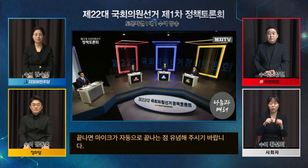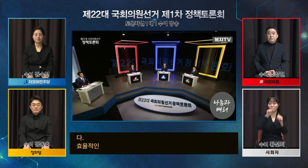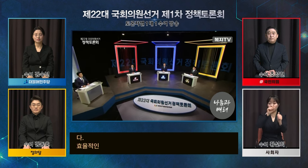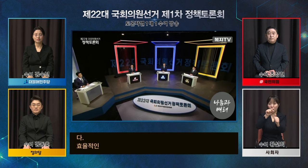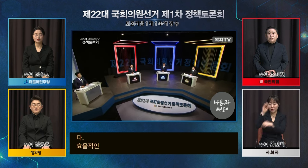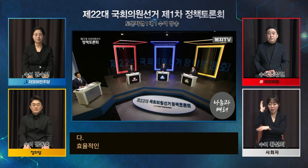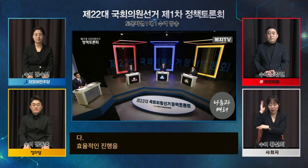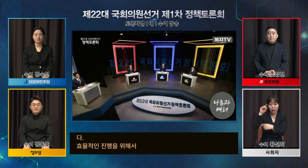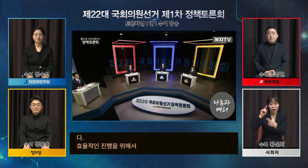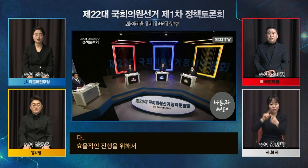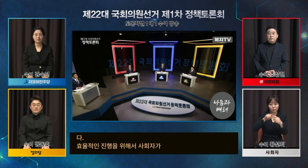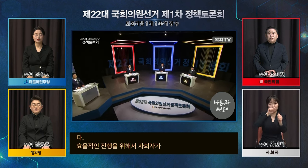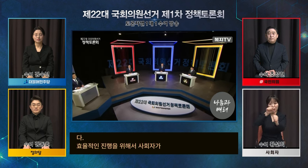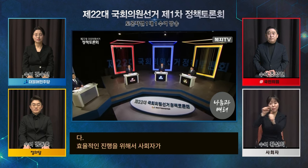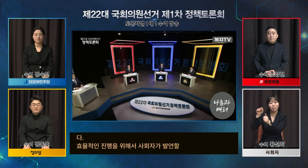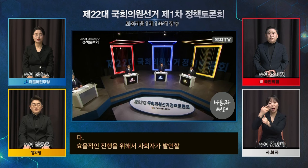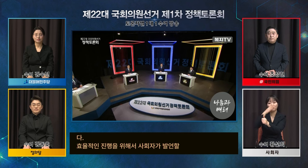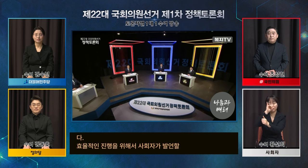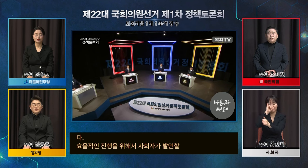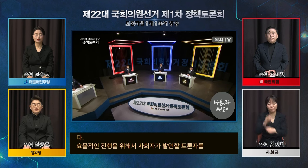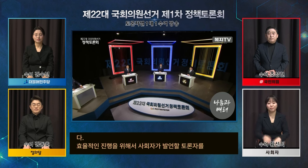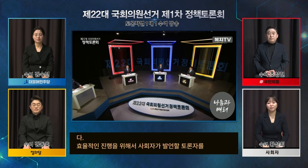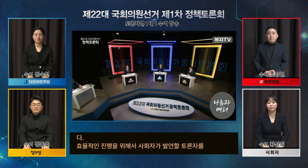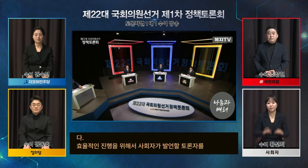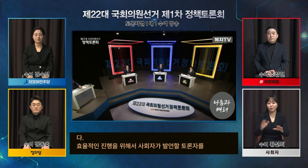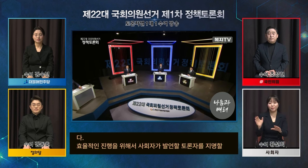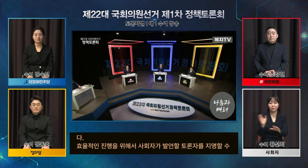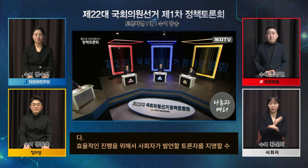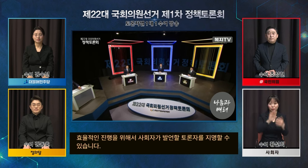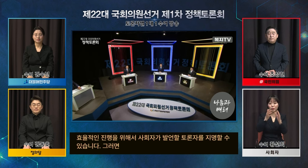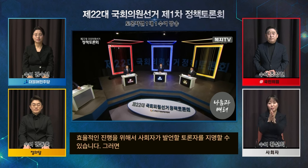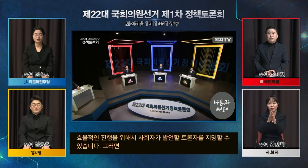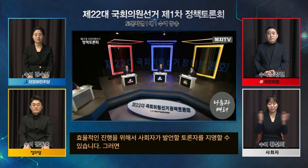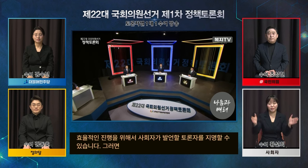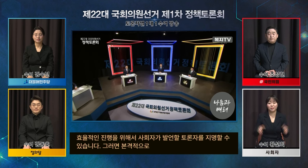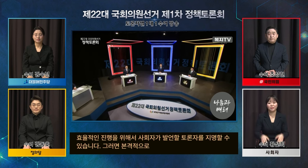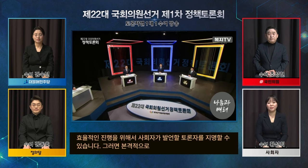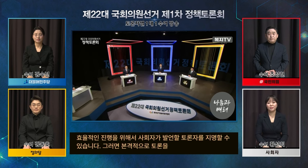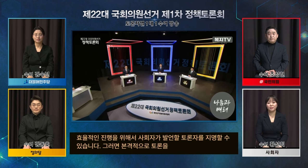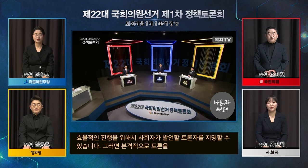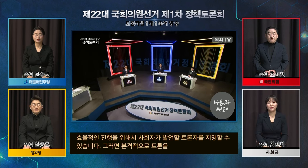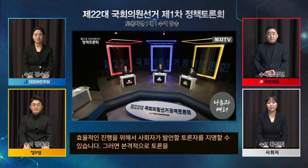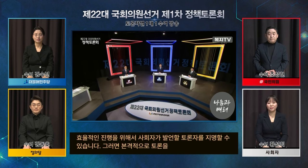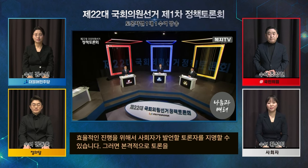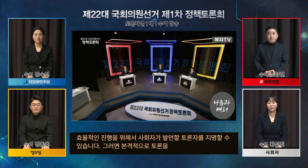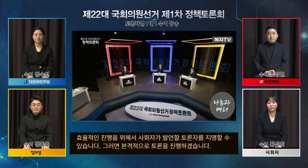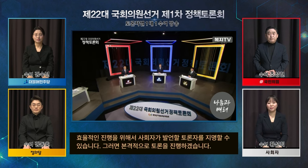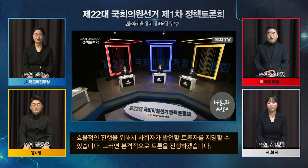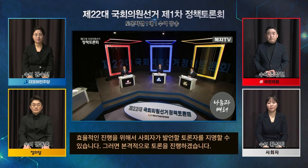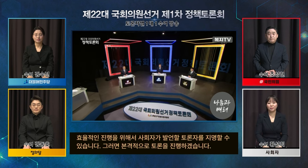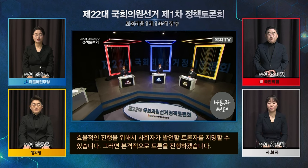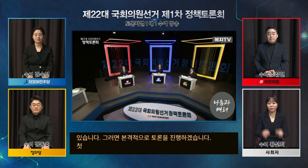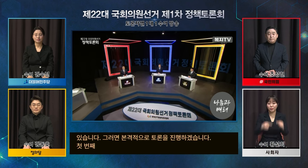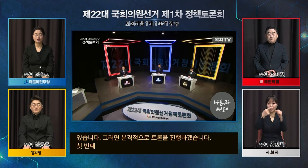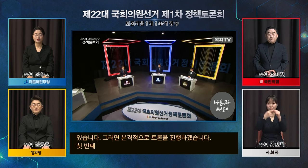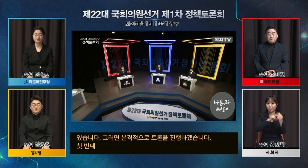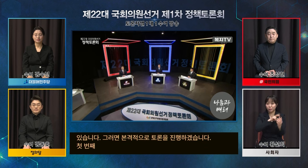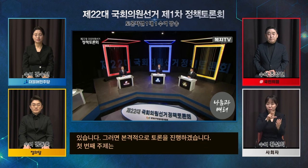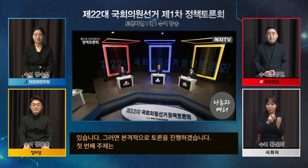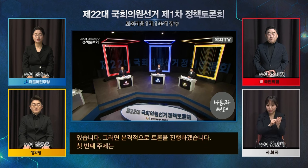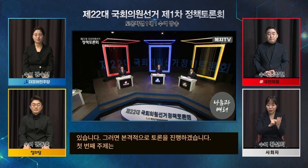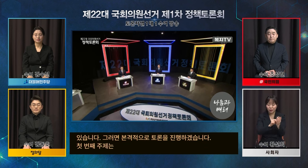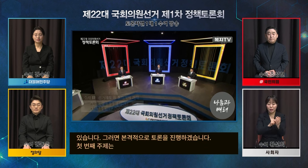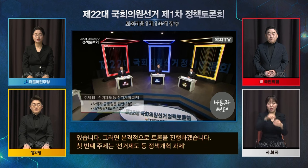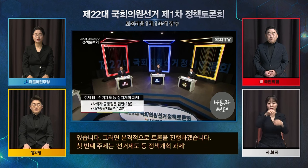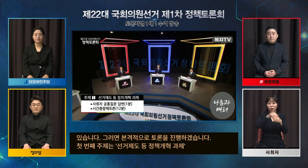수 있다는 점도 알려드립니다. 자, 그럼 본격적으로 토론을 시작하겠습니다. 첫 번째 주제는 선거